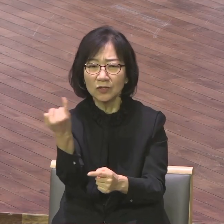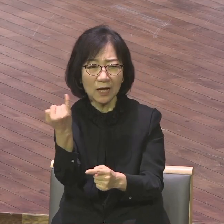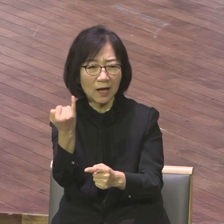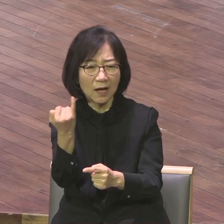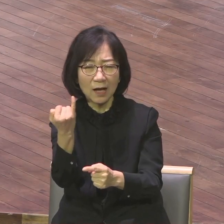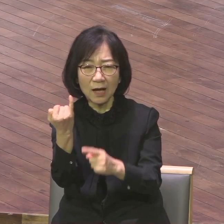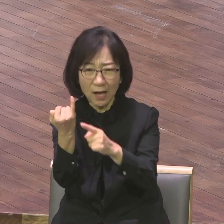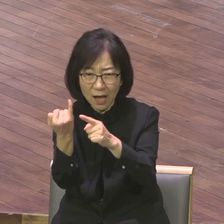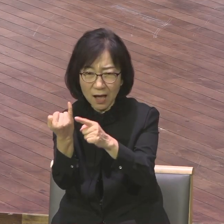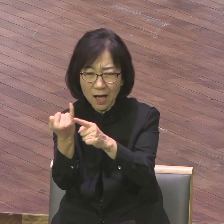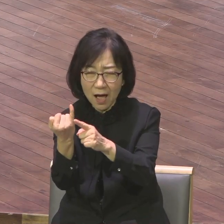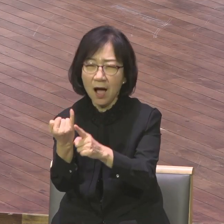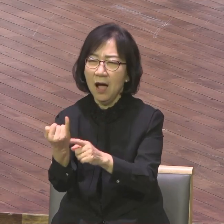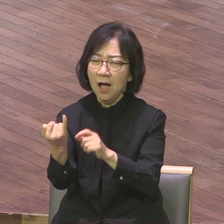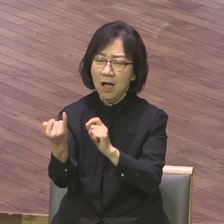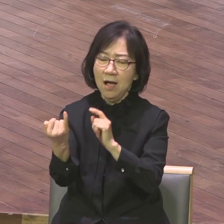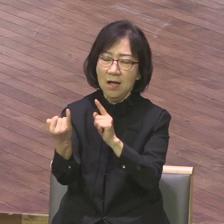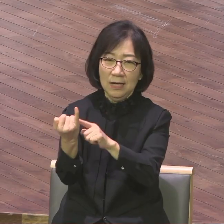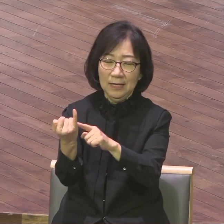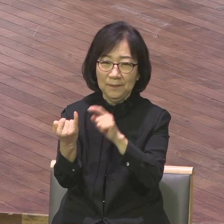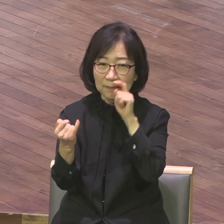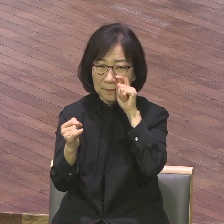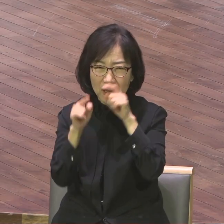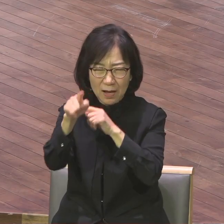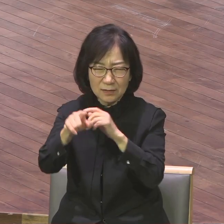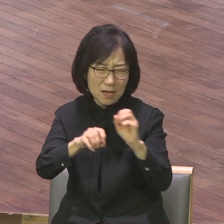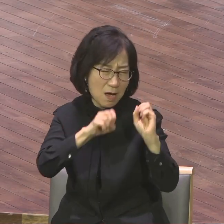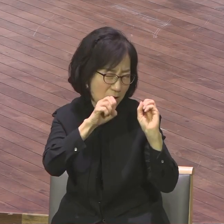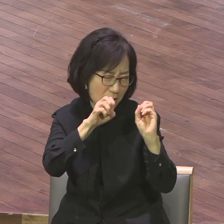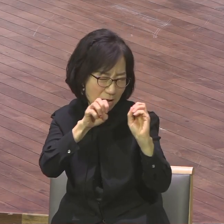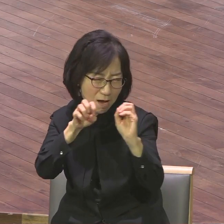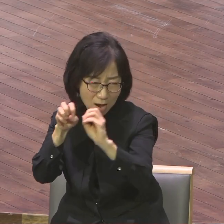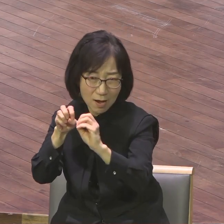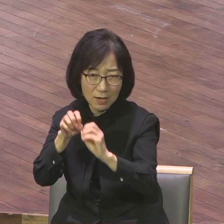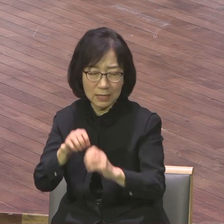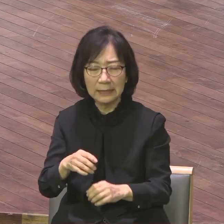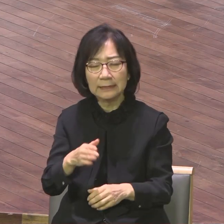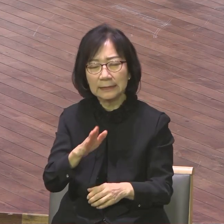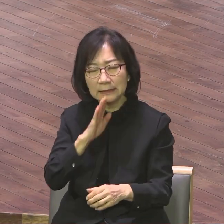참 세상의 구주이심을 고백했다는 거죠.